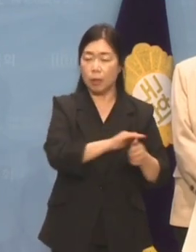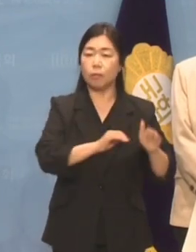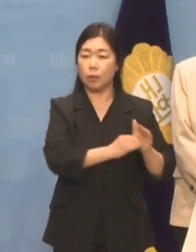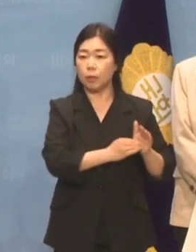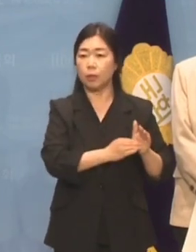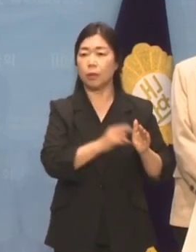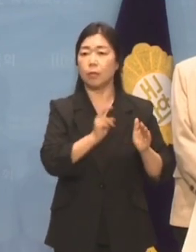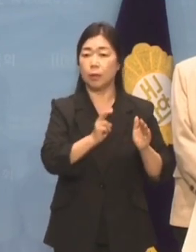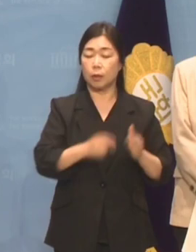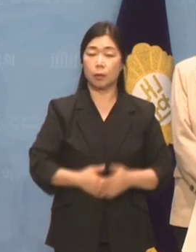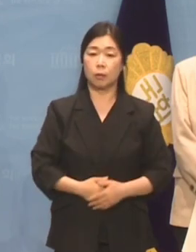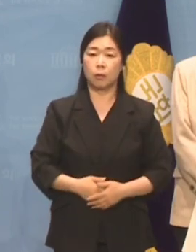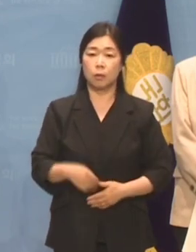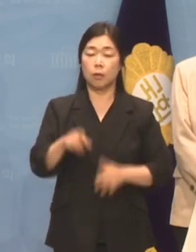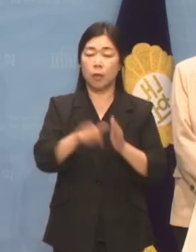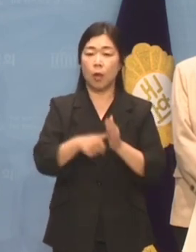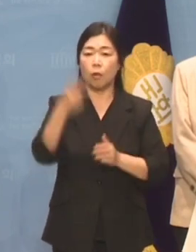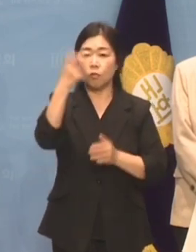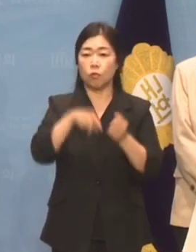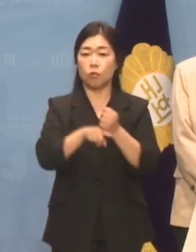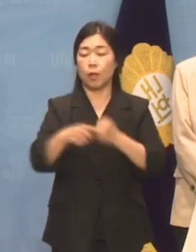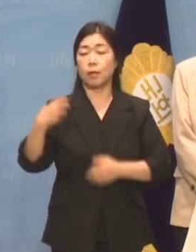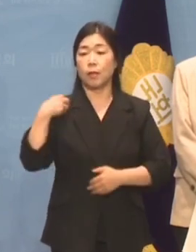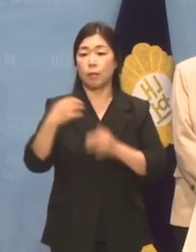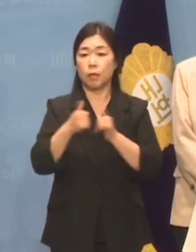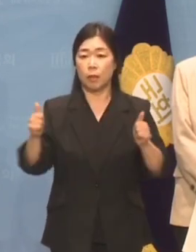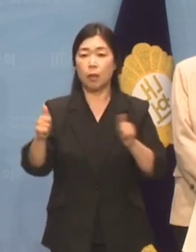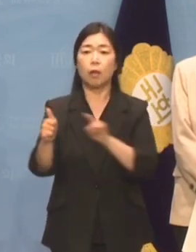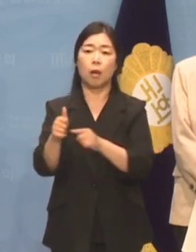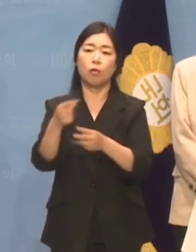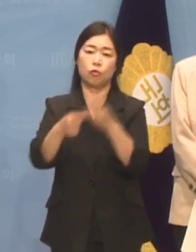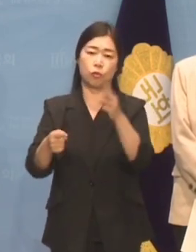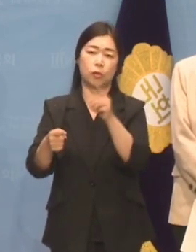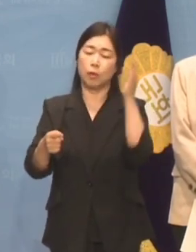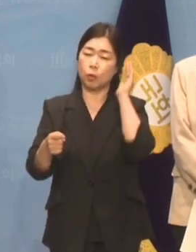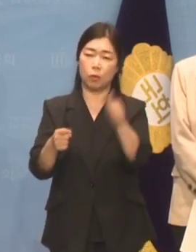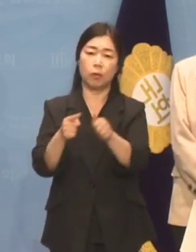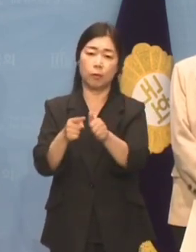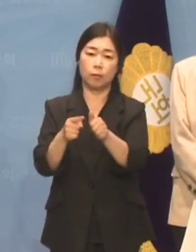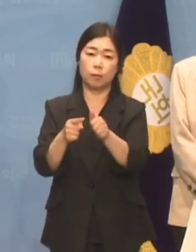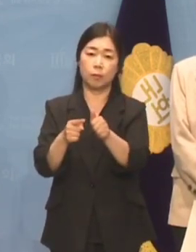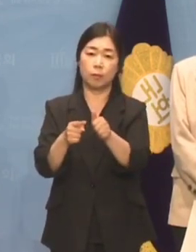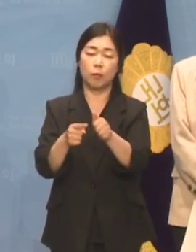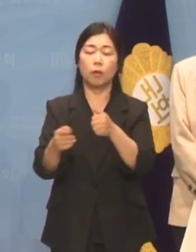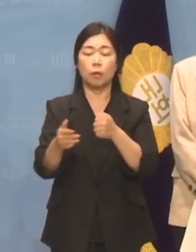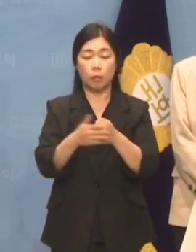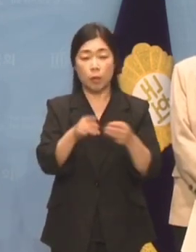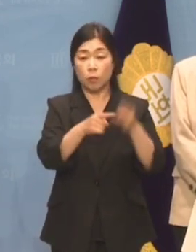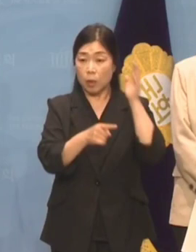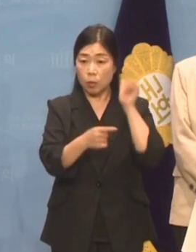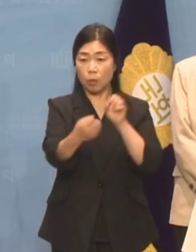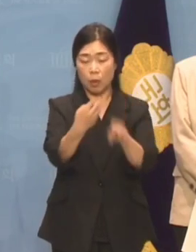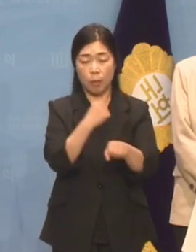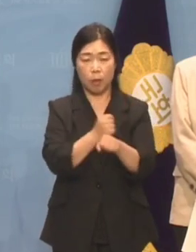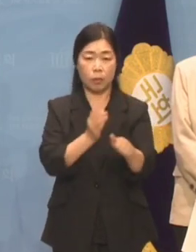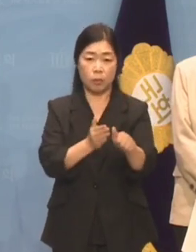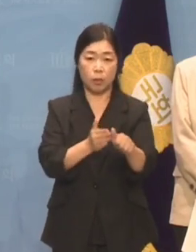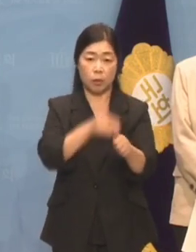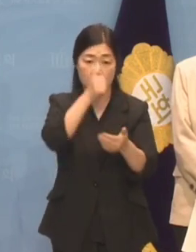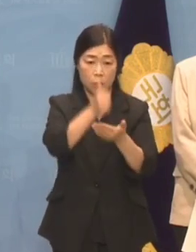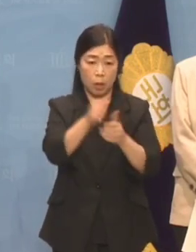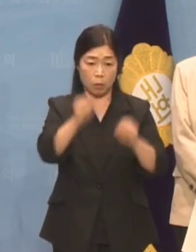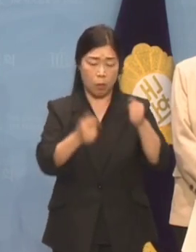서울중앙지검장을 맡고 있던 윤석열 대통령입니다. 윤석열 대통령은 답해야 합니다. 범죄